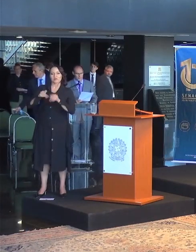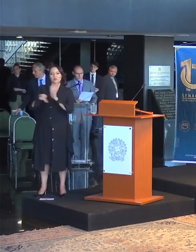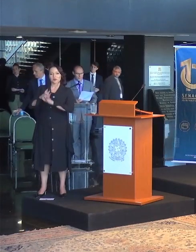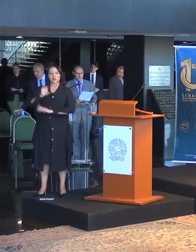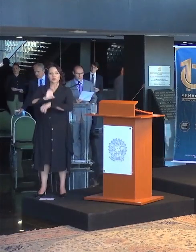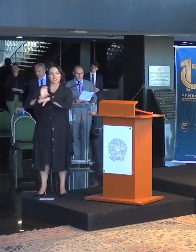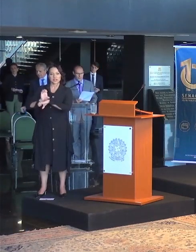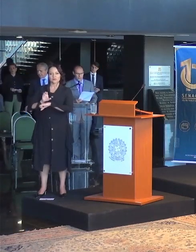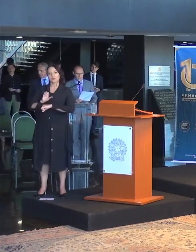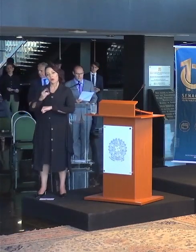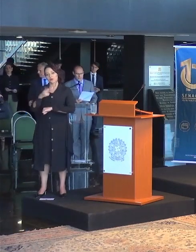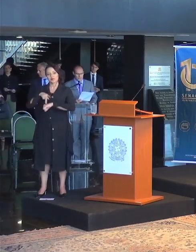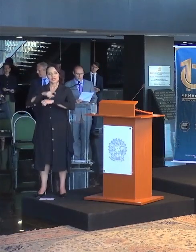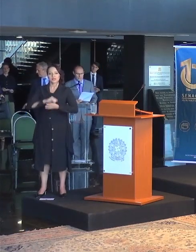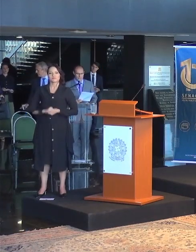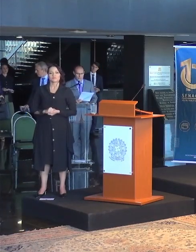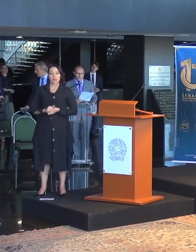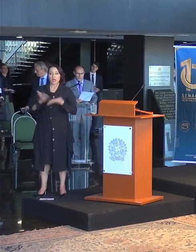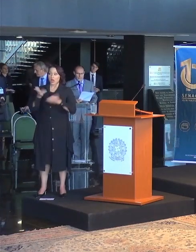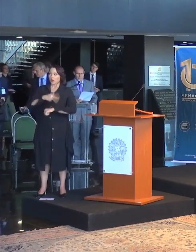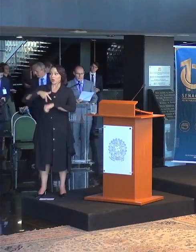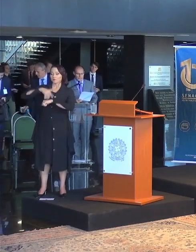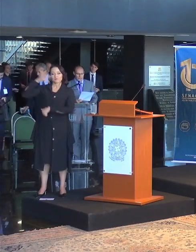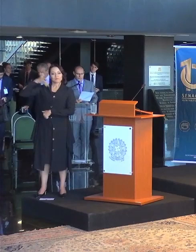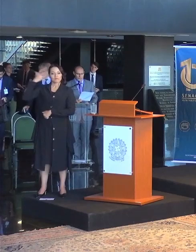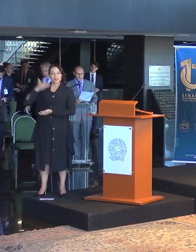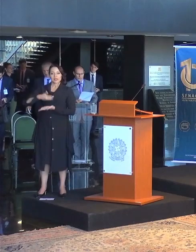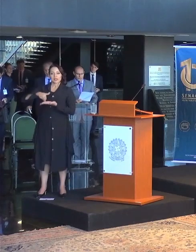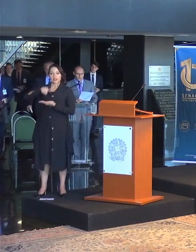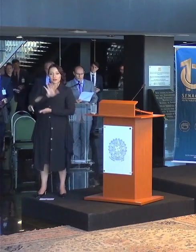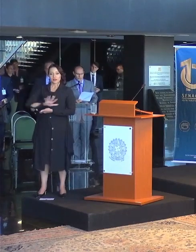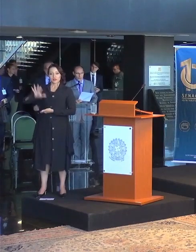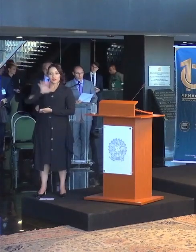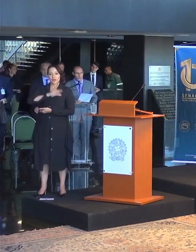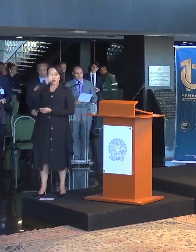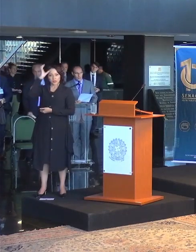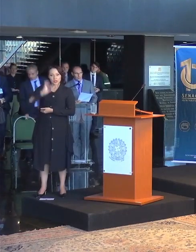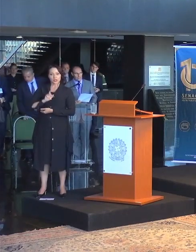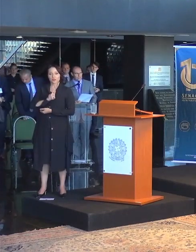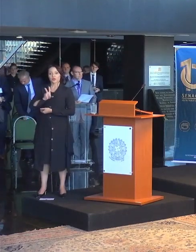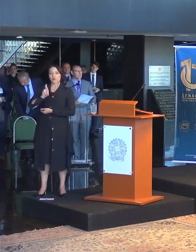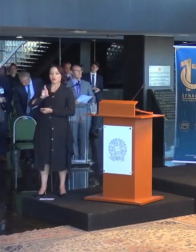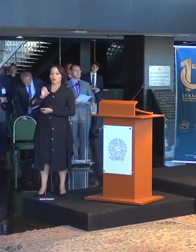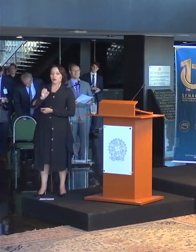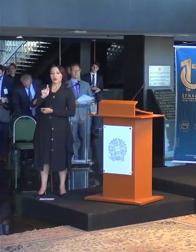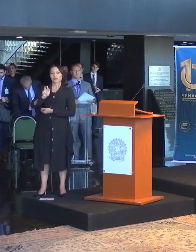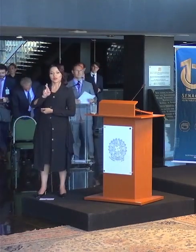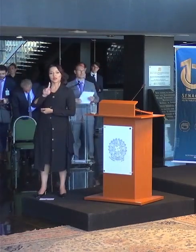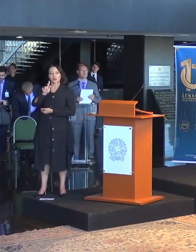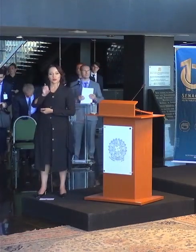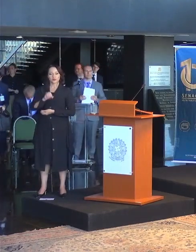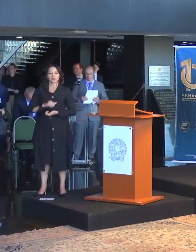Estado. Ouviremos agora o secretário nacional do Consumidor, Rodrigo Roca.